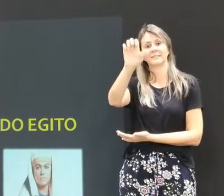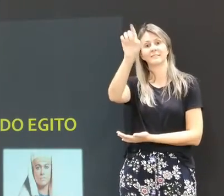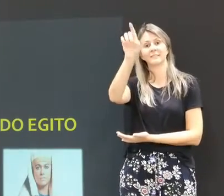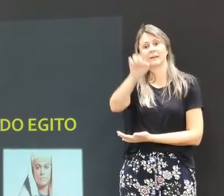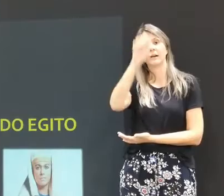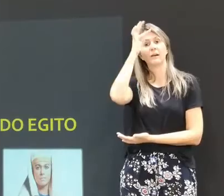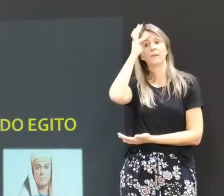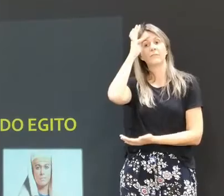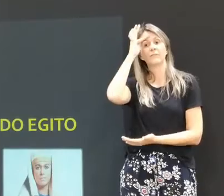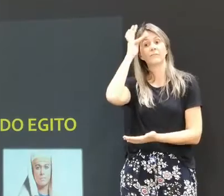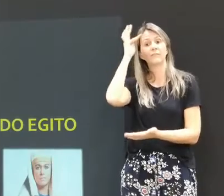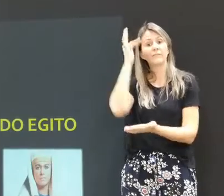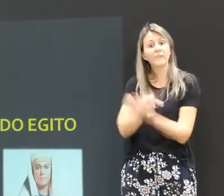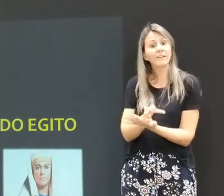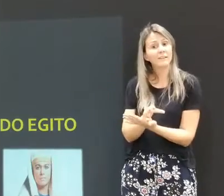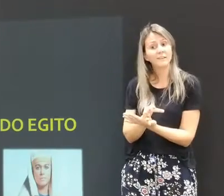Fé. Sinal, fé.